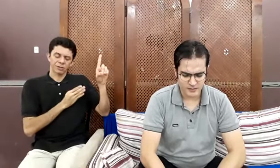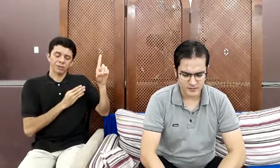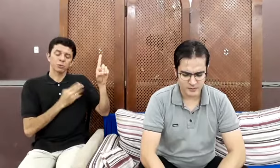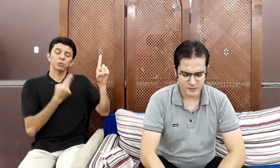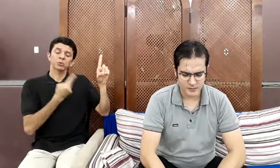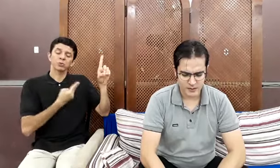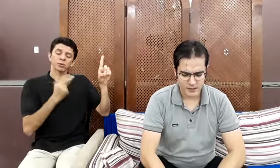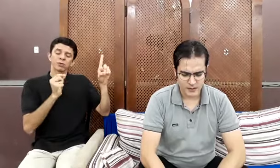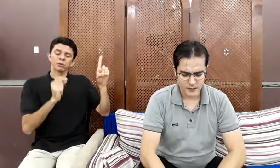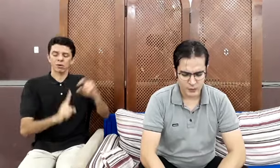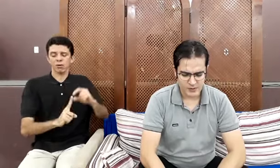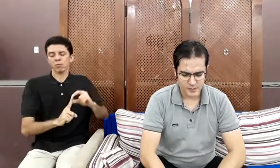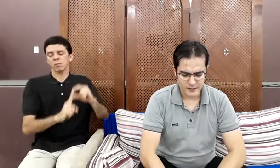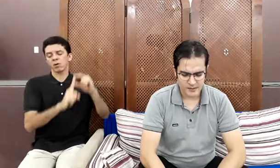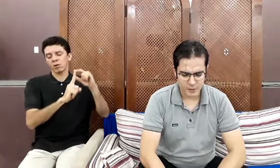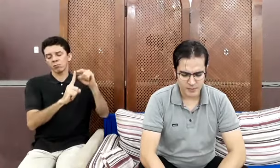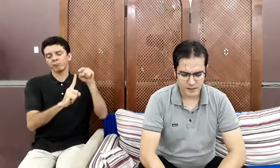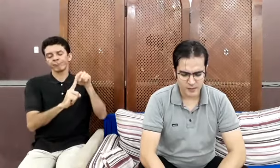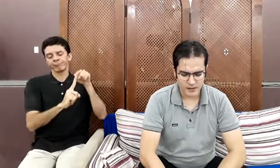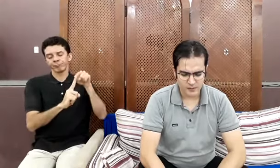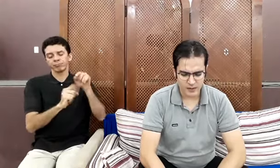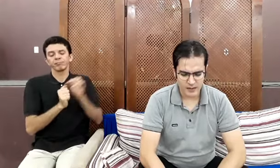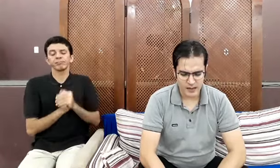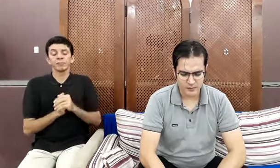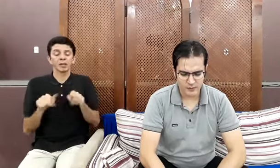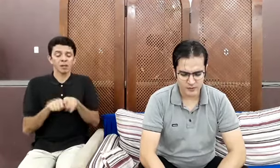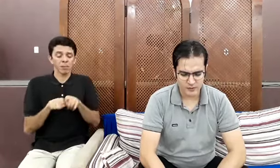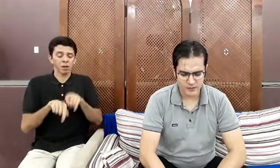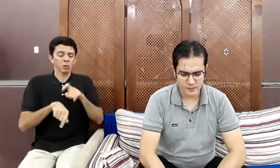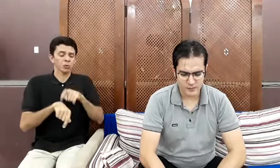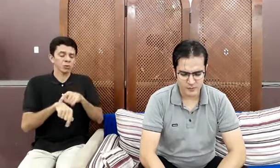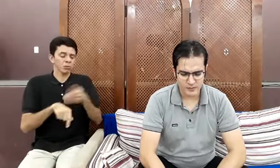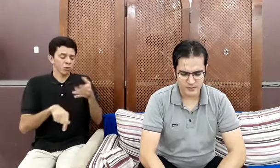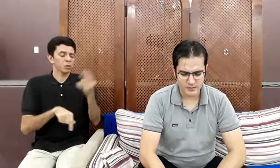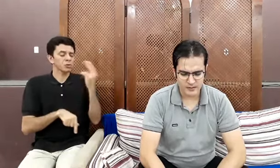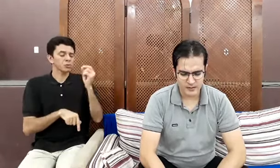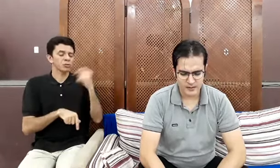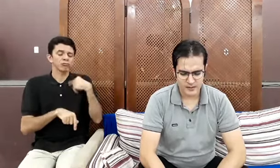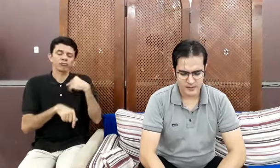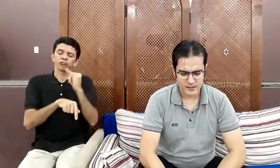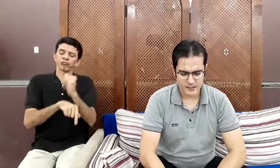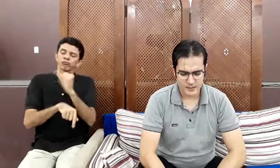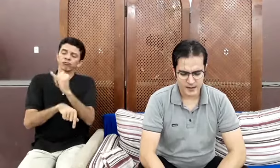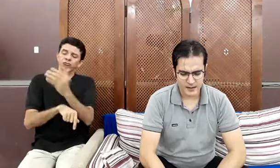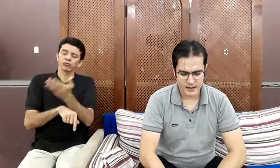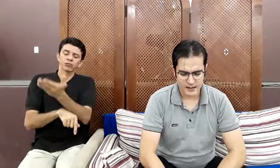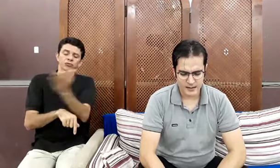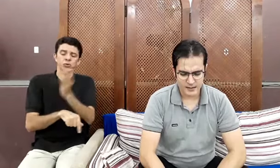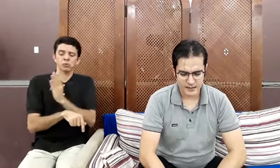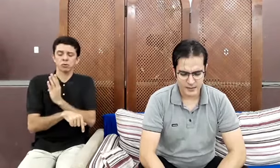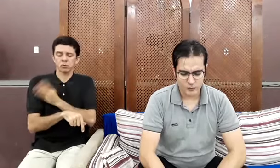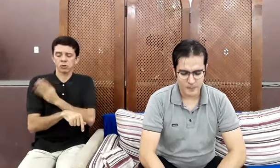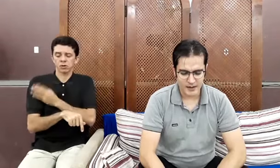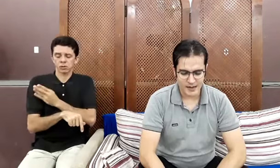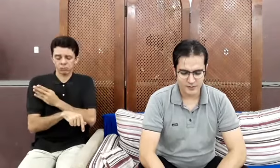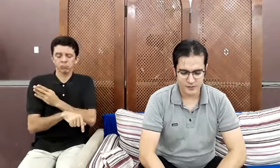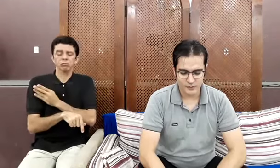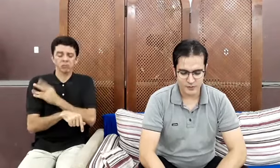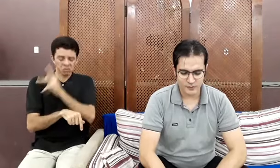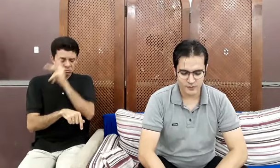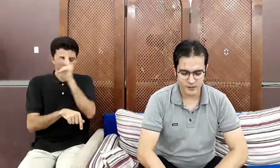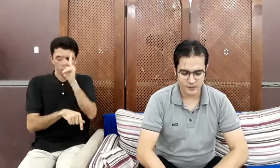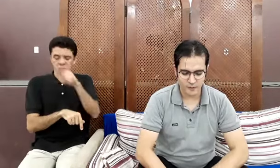Senhor. Usa, Pai, esse momento para exortar os corações das pessoas, para que a Tua palavra,